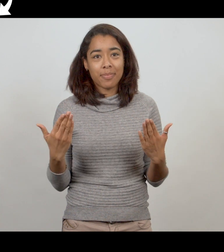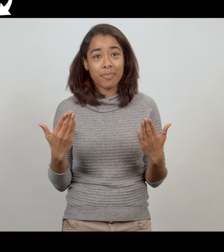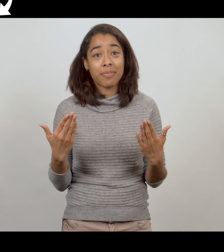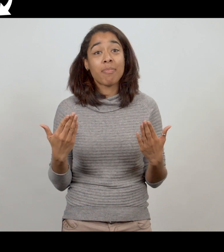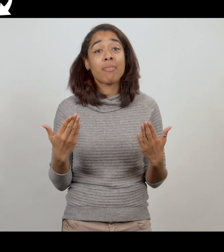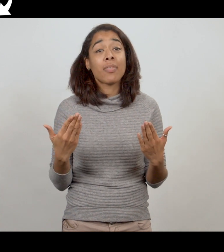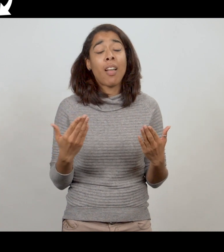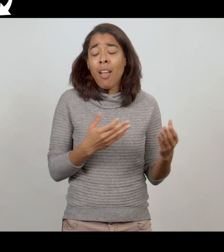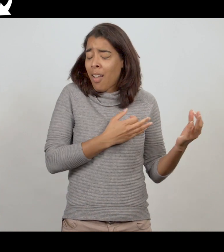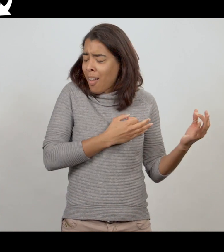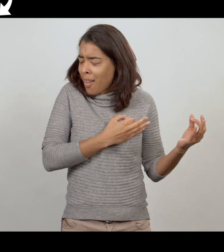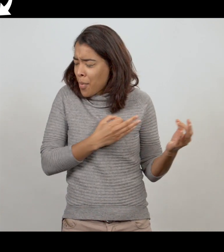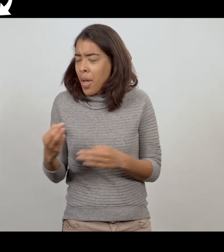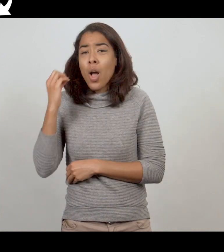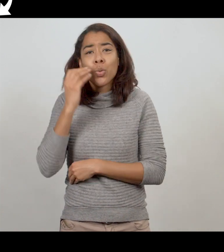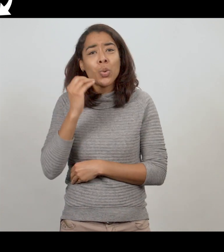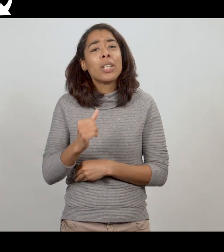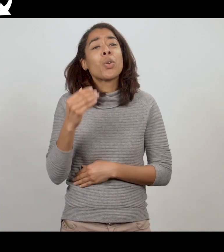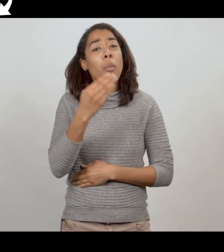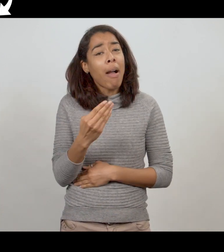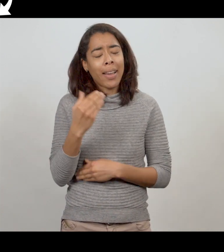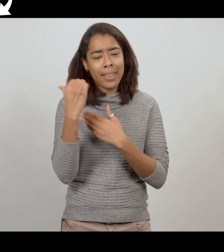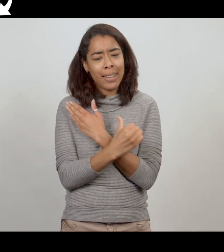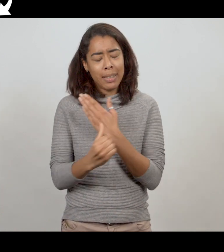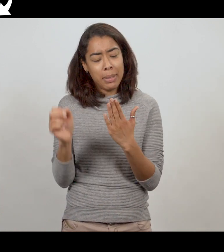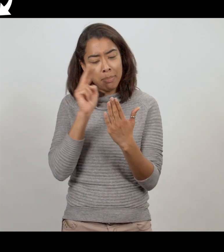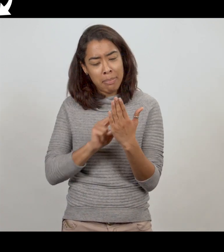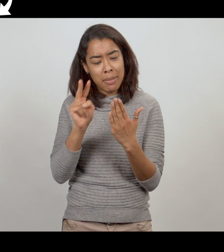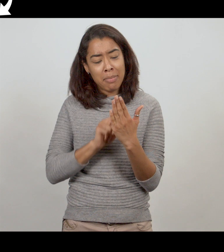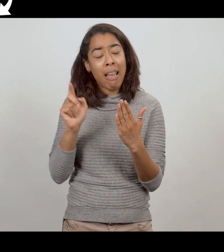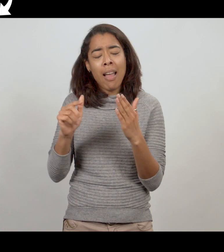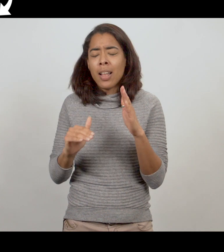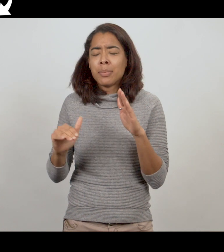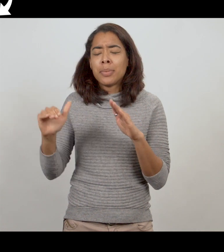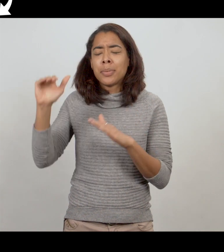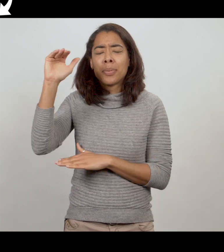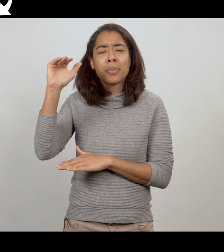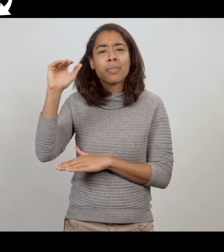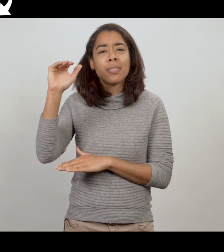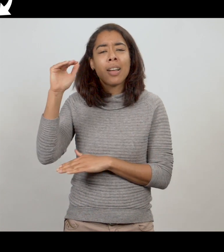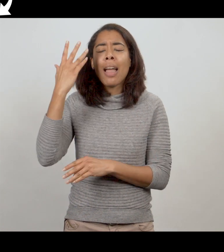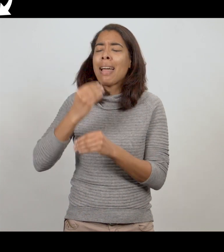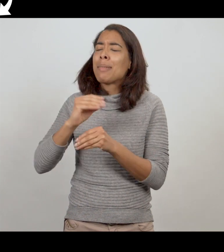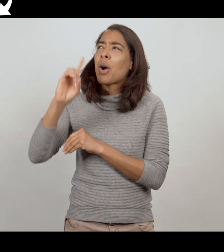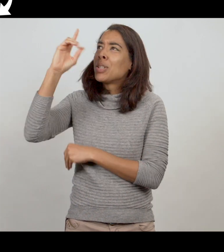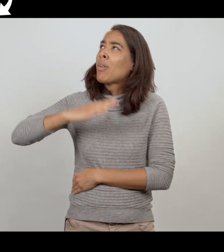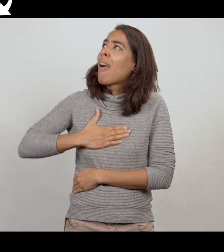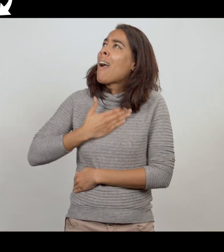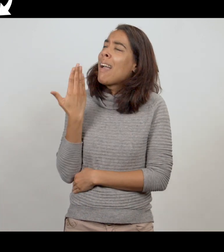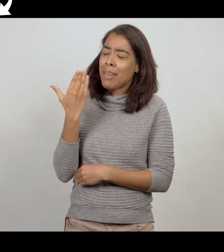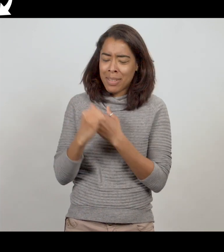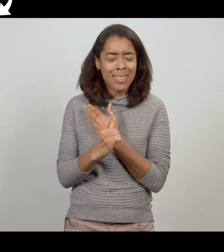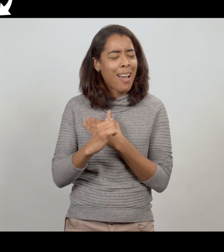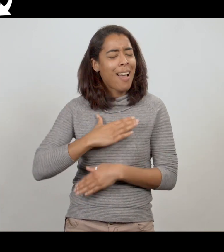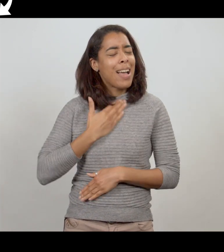Depuis, Marie lit sa Bible tous les jours, et plus elle grandit, plus elle aime Dieu et sa